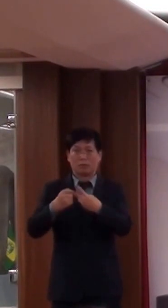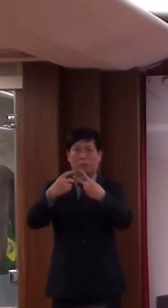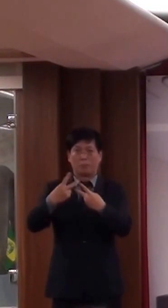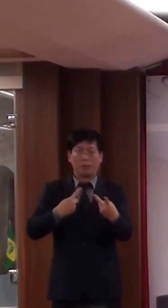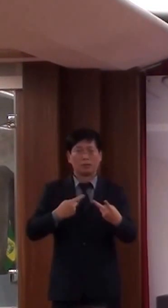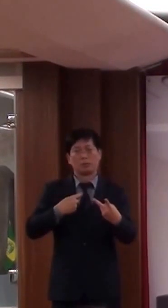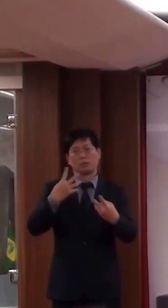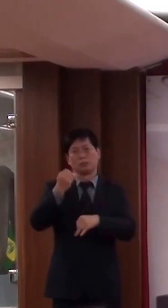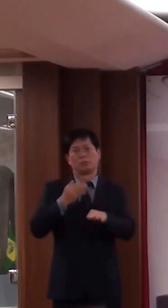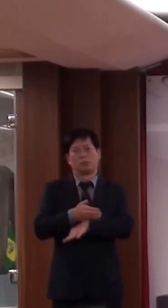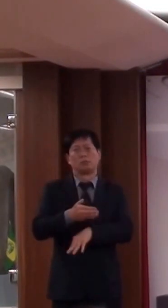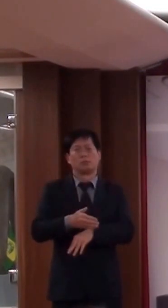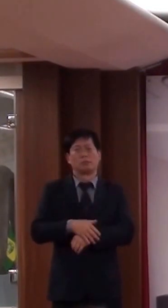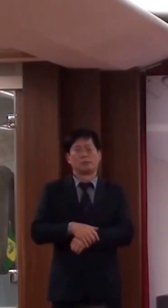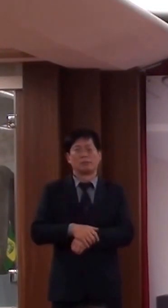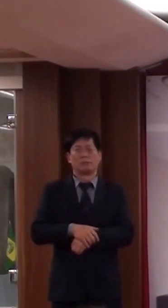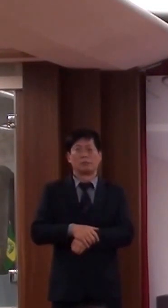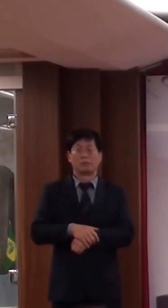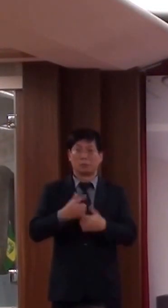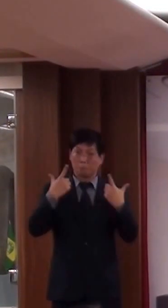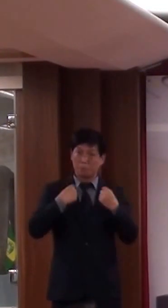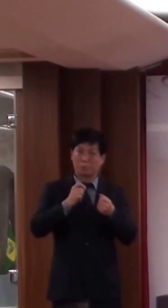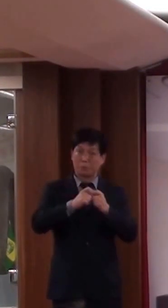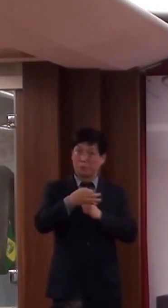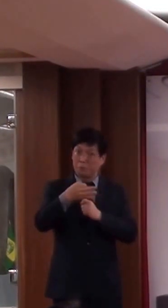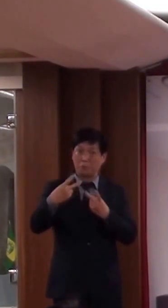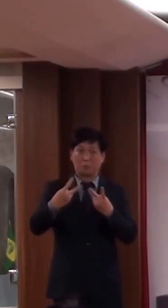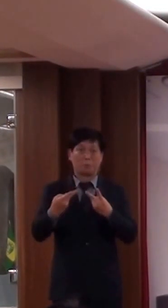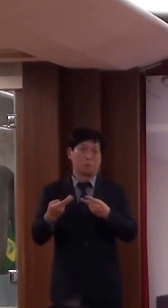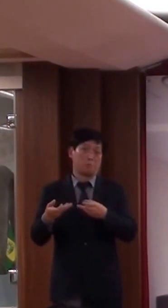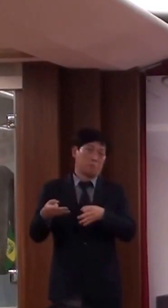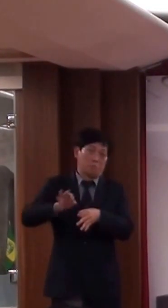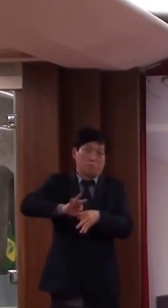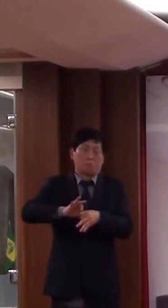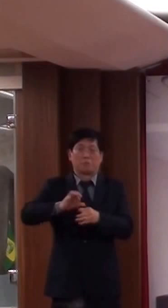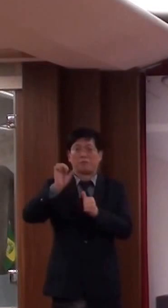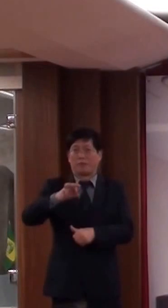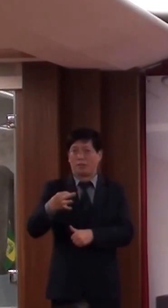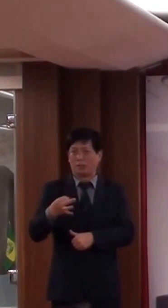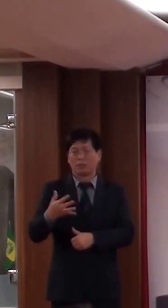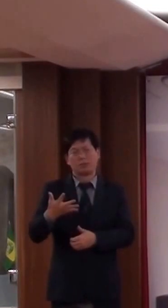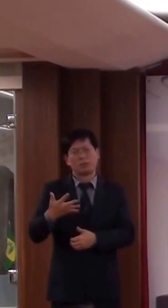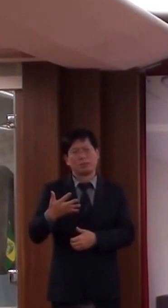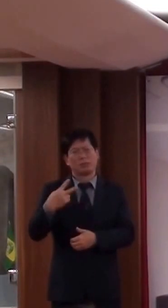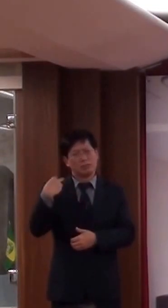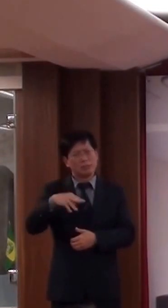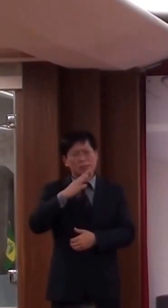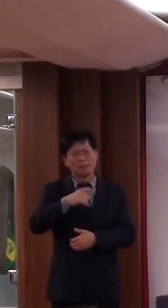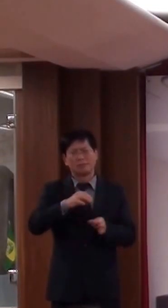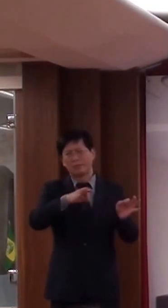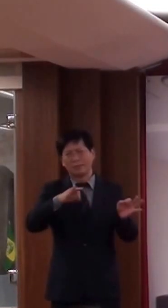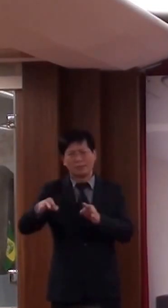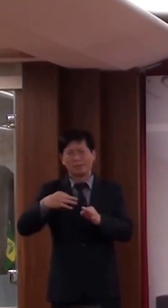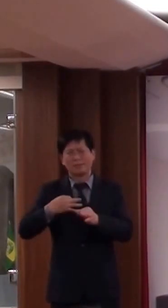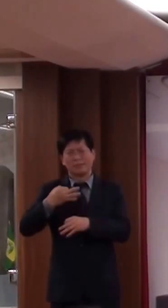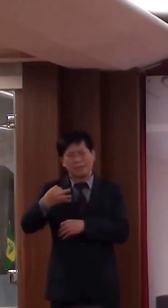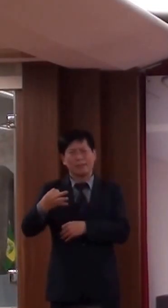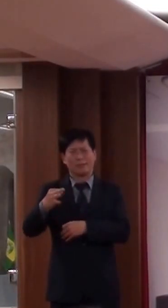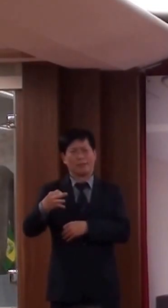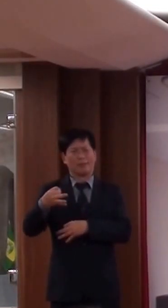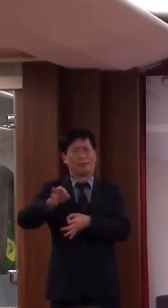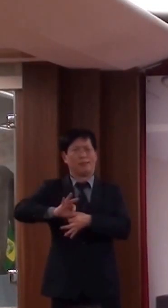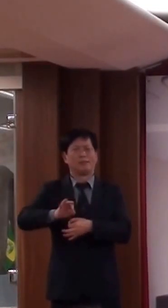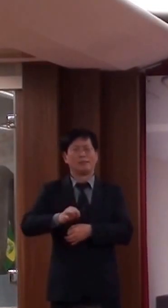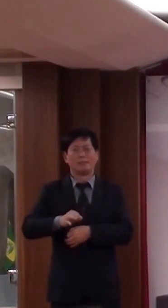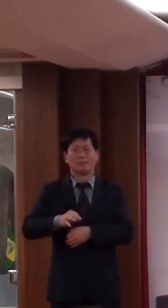子说你过期了。然后除了原本要缴的钱之外，还有就是逾期的罚款，还是什么 滞纳金啊， 很糟